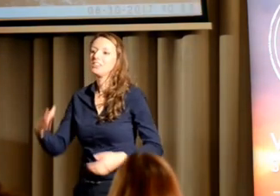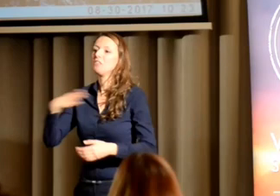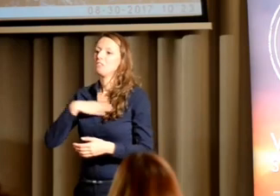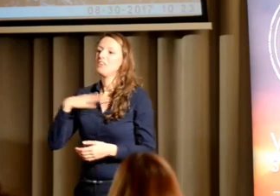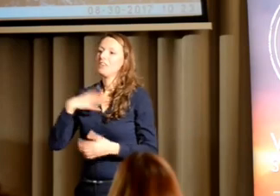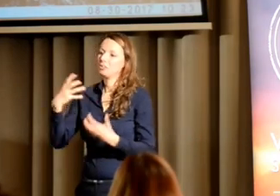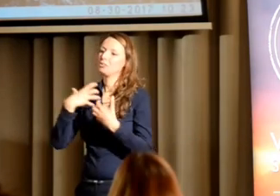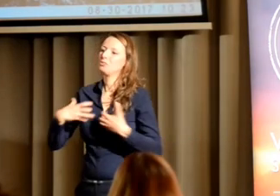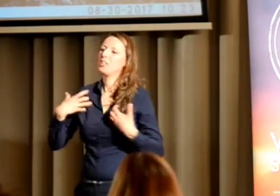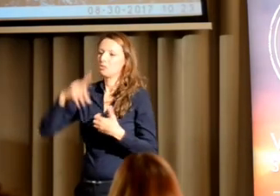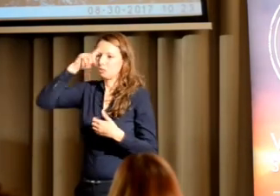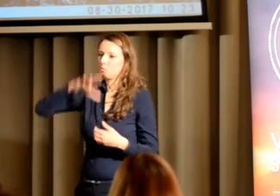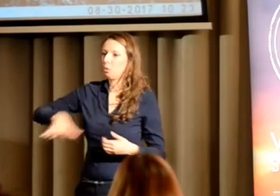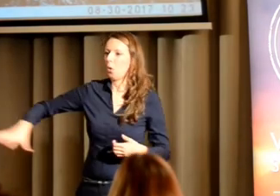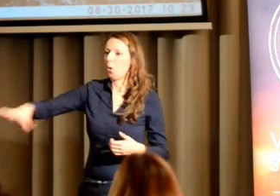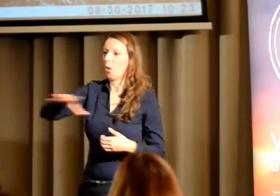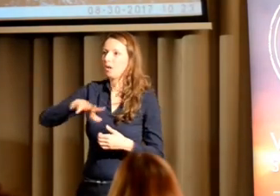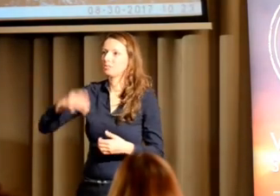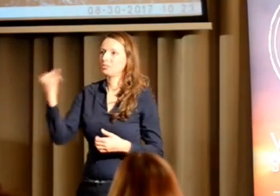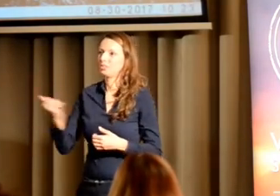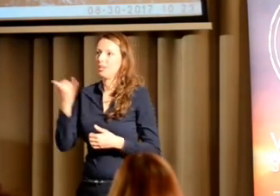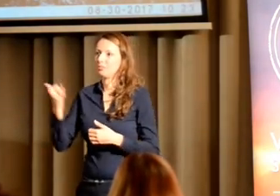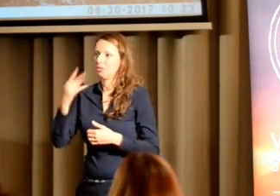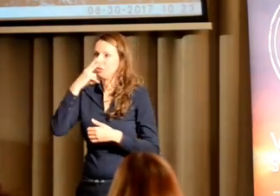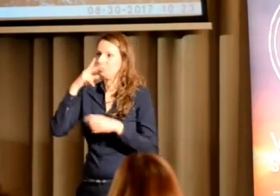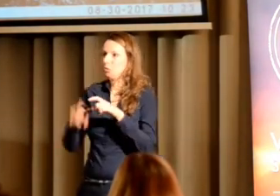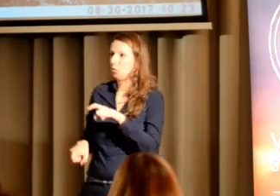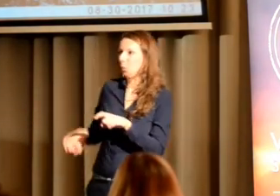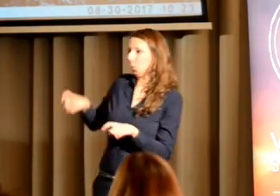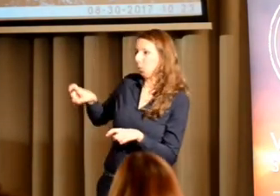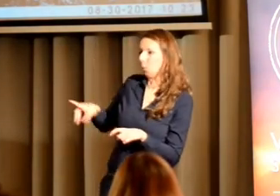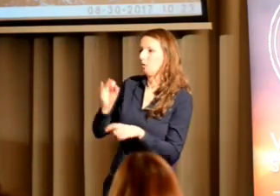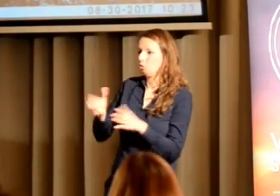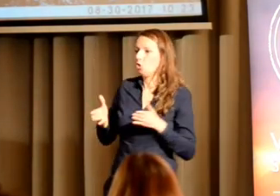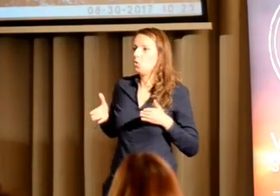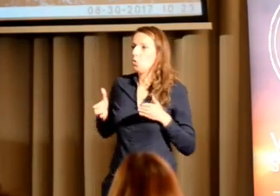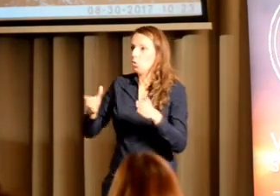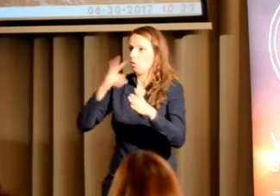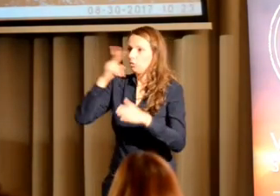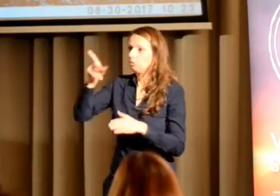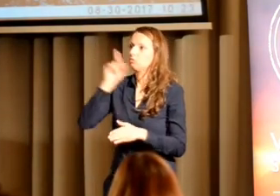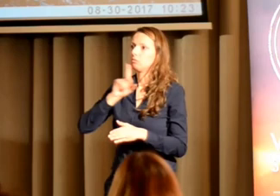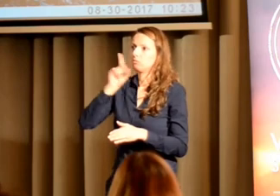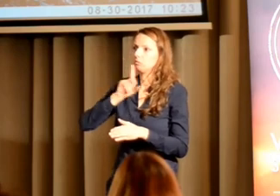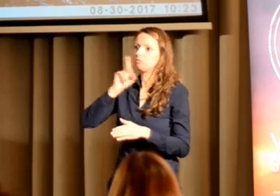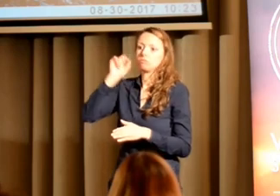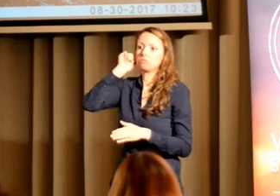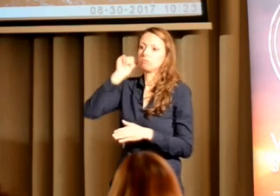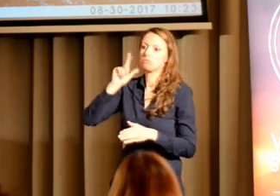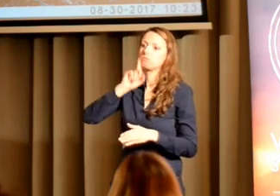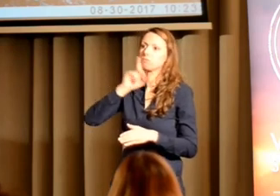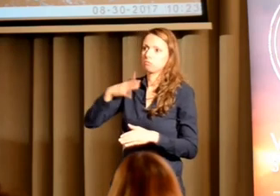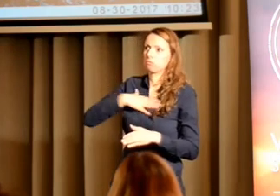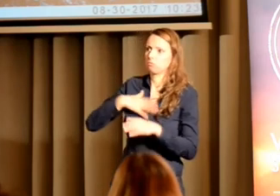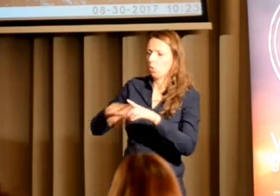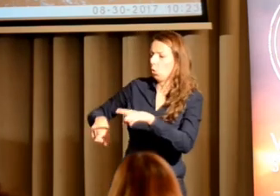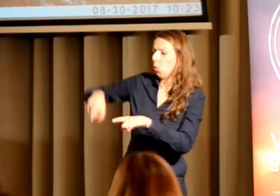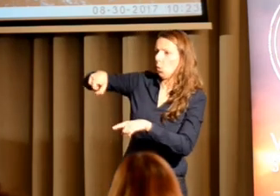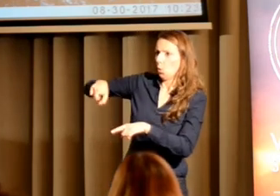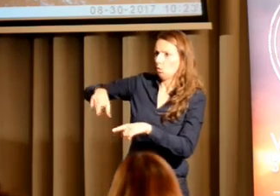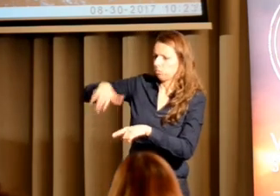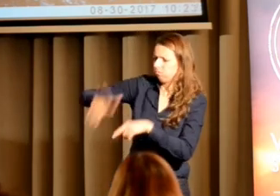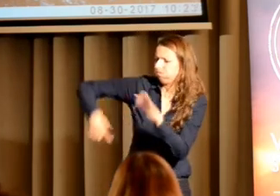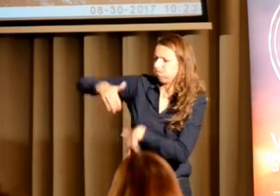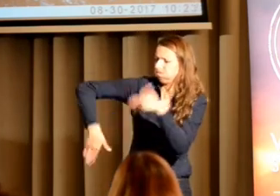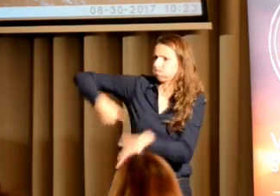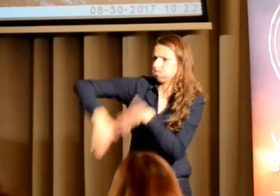one znakują razem. I tu macie taką parę wilków, tu widać, że samiec podnosi nogę w charakterystyczny sposób, drapie